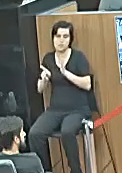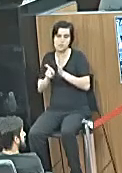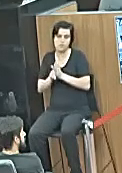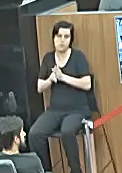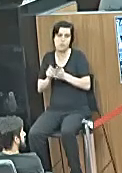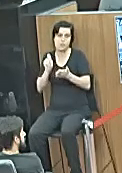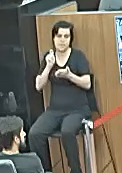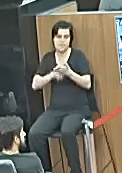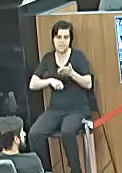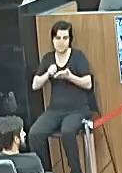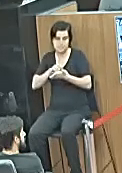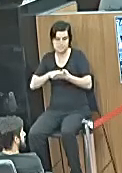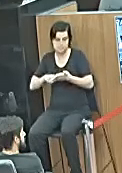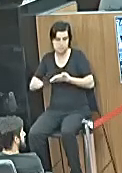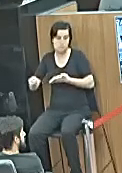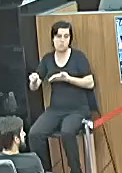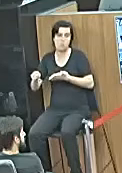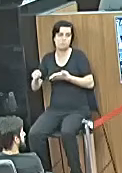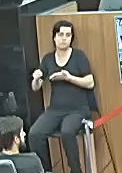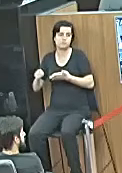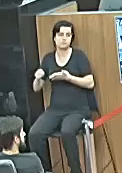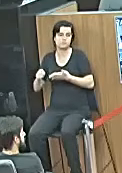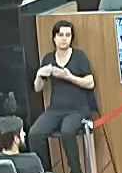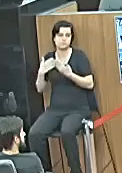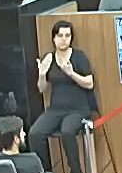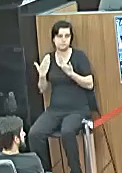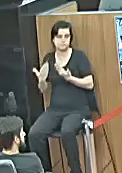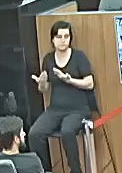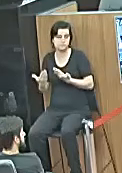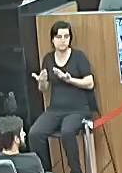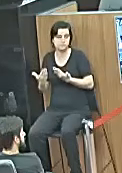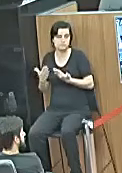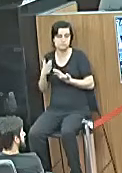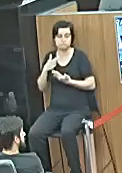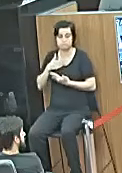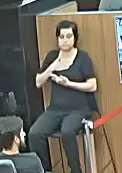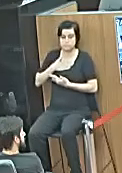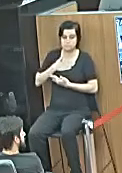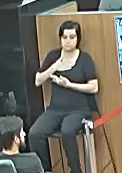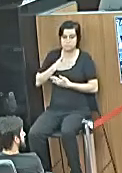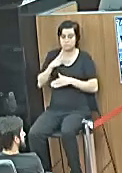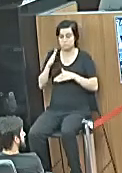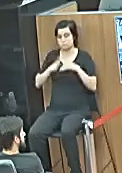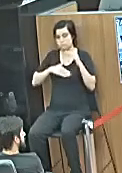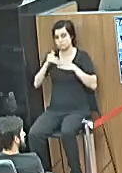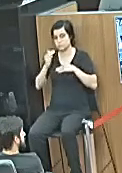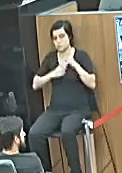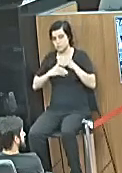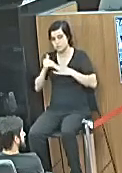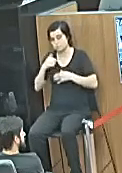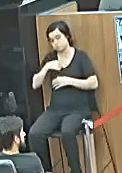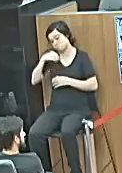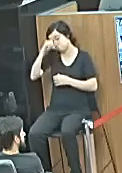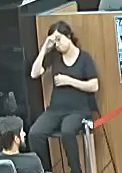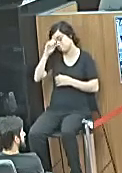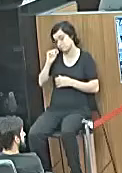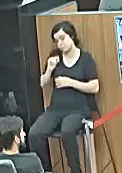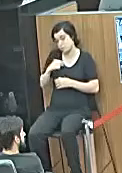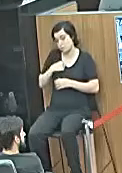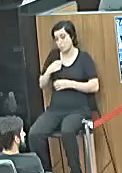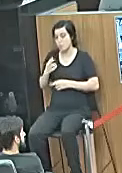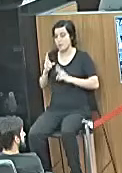escrivãos foge um pouquinho da minha área especificamente apesar de estar aqui representando o governador romeu zema